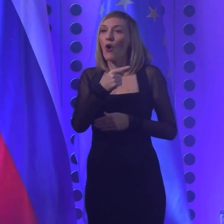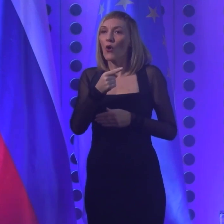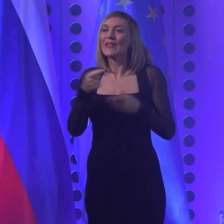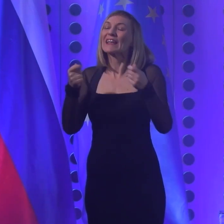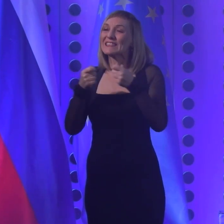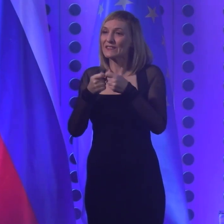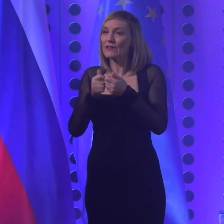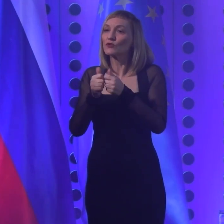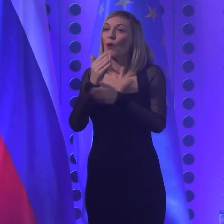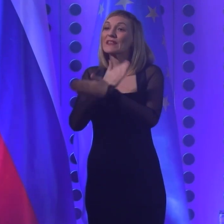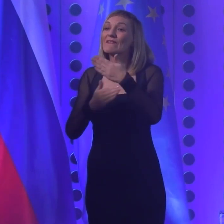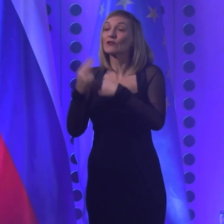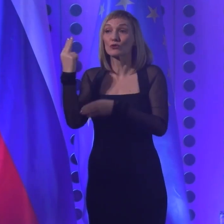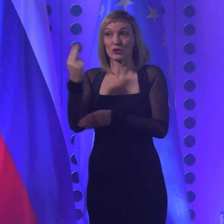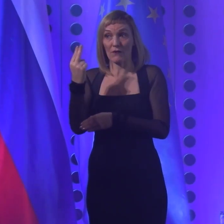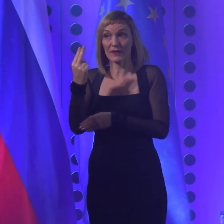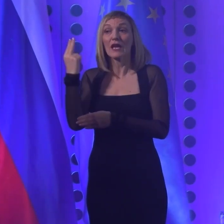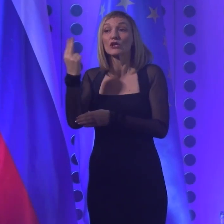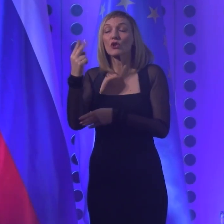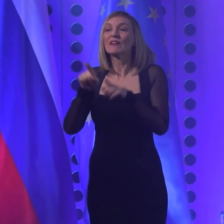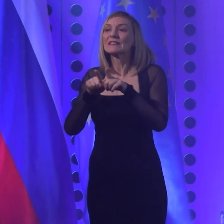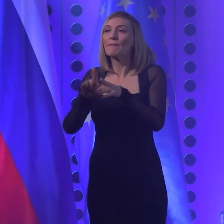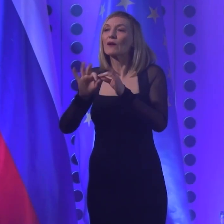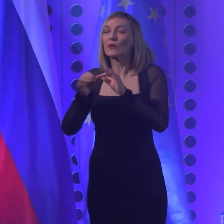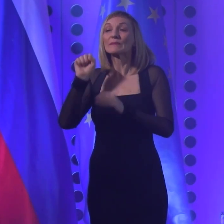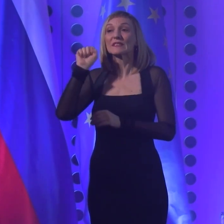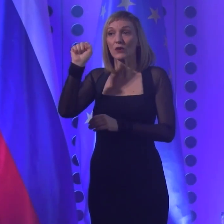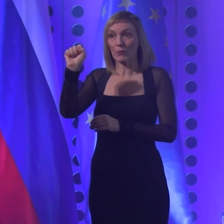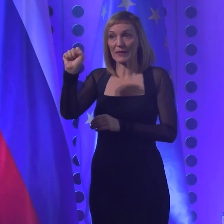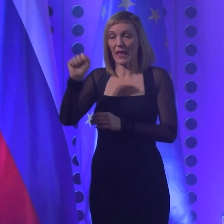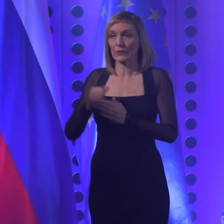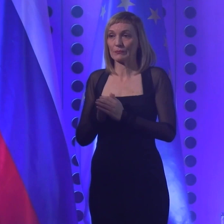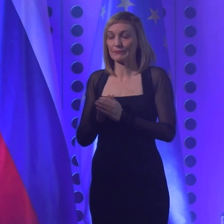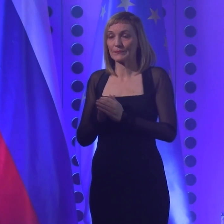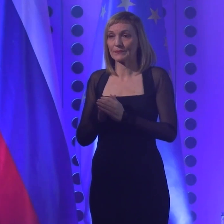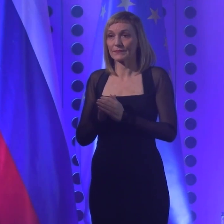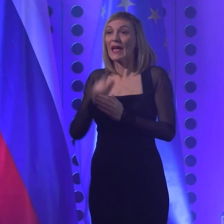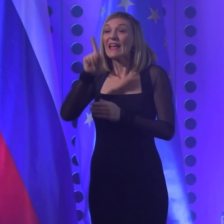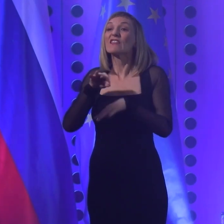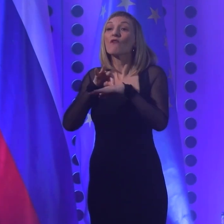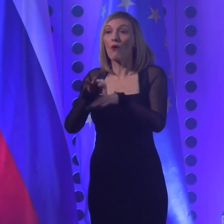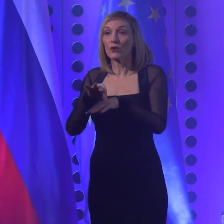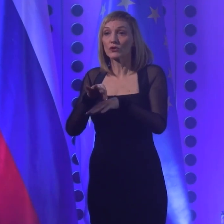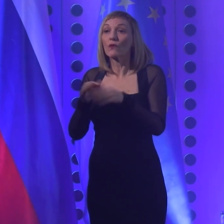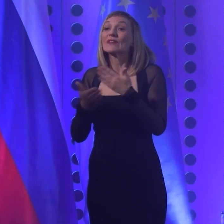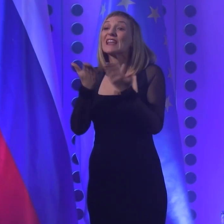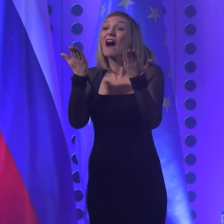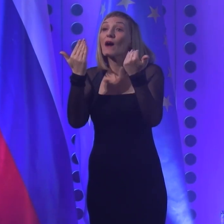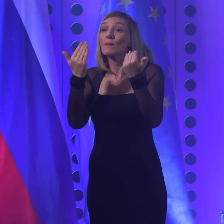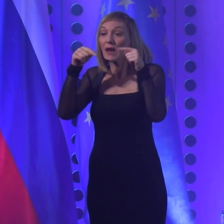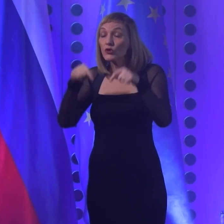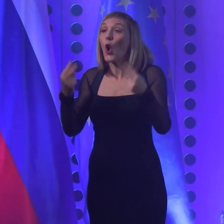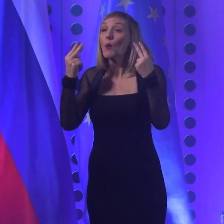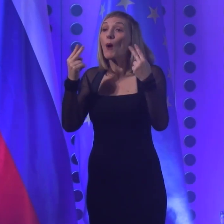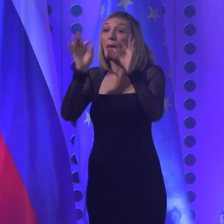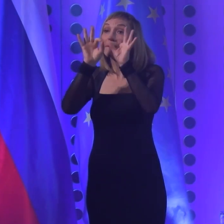Zvezi za šport invalidov Slovenije, Slovenskemu paraolimpijskemu komiteju in vodstvu za vabilo na to